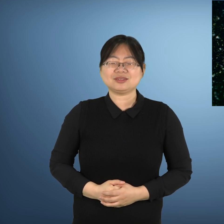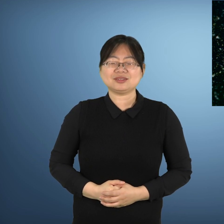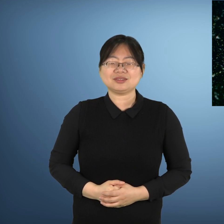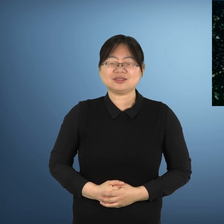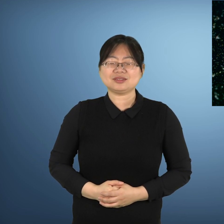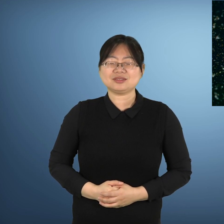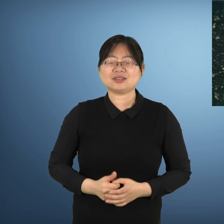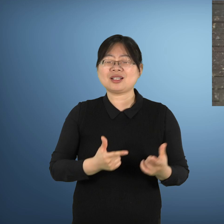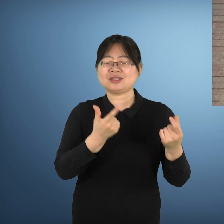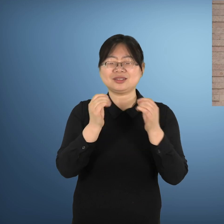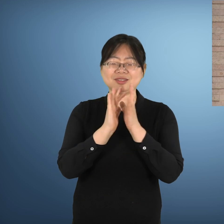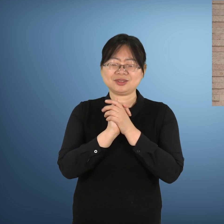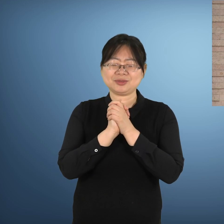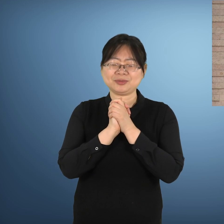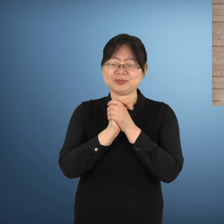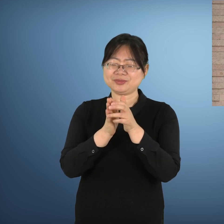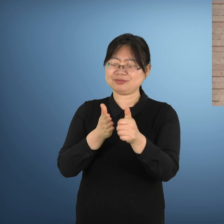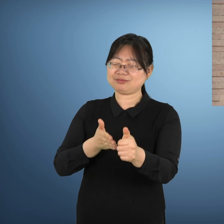우리 기도합시다.